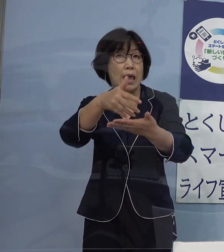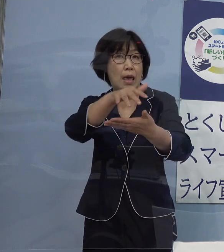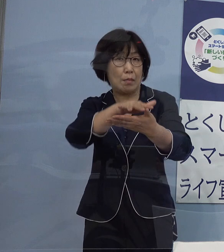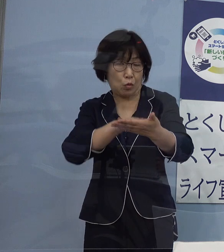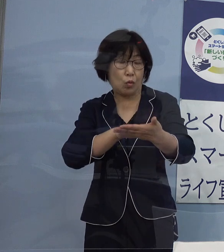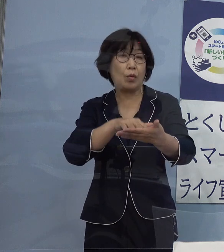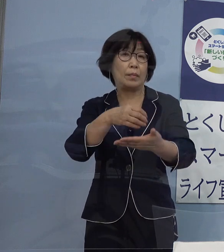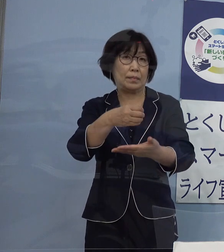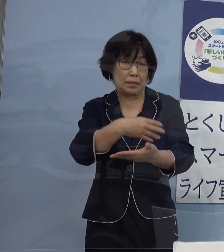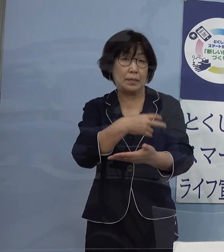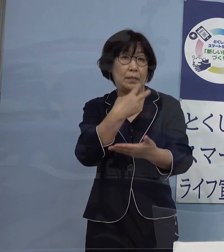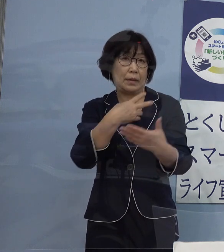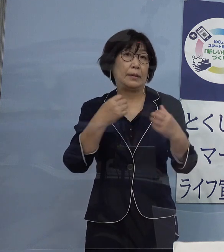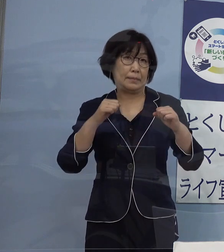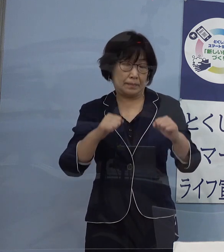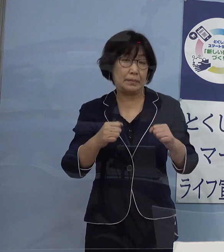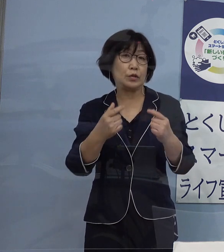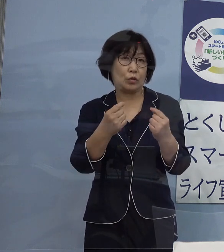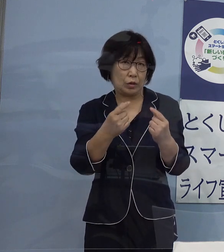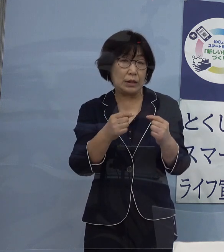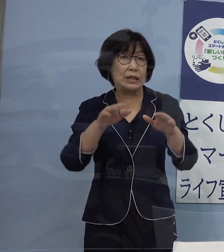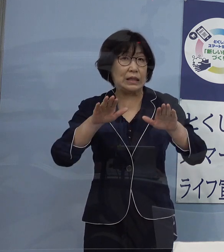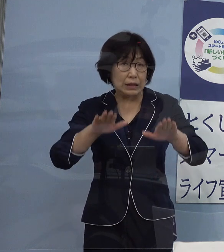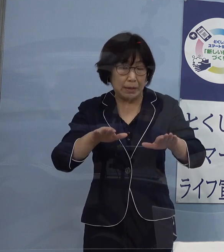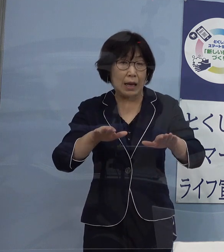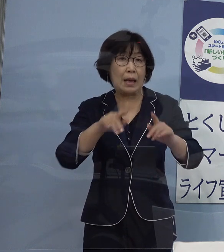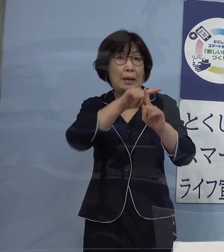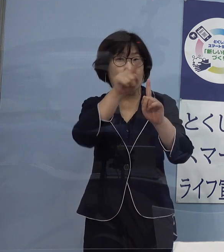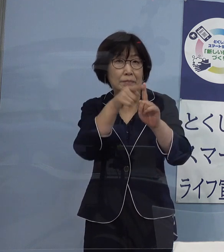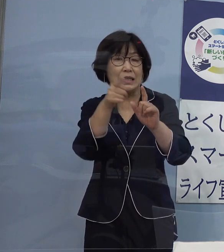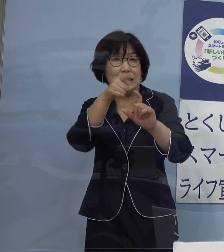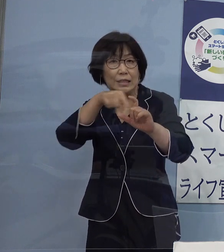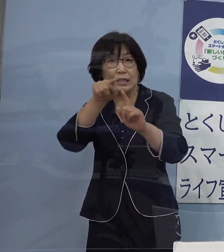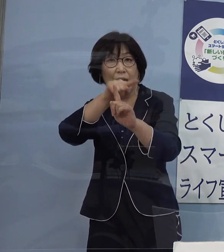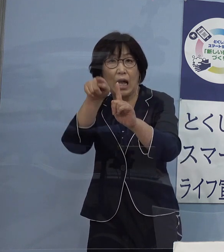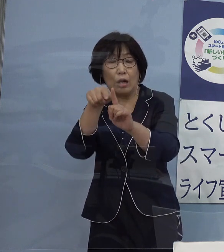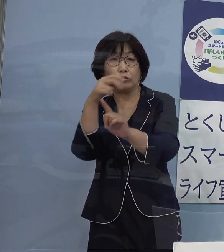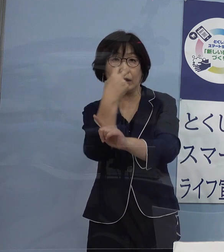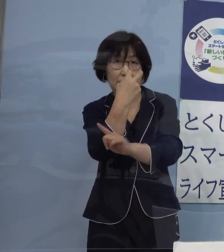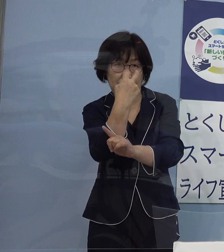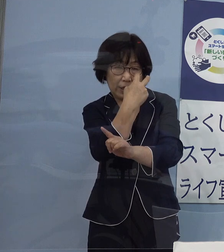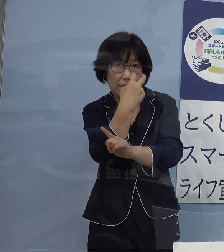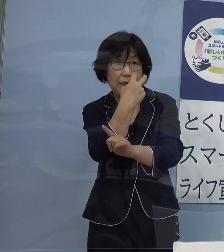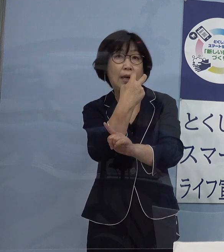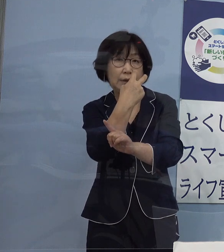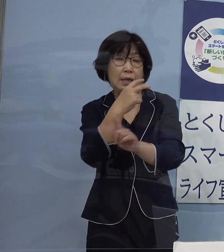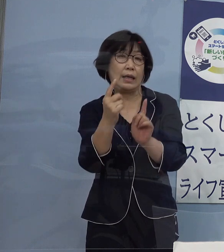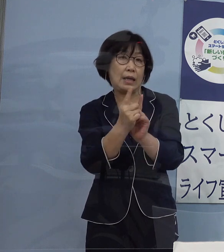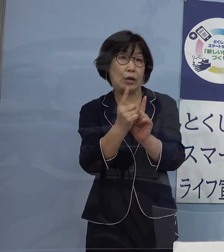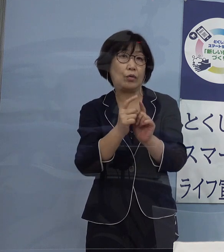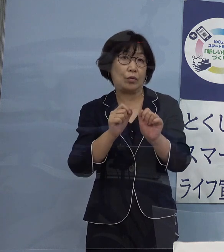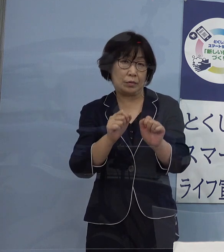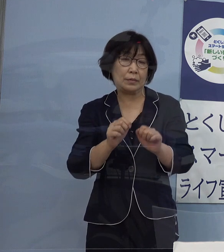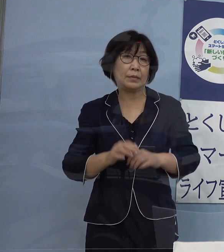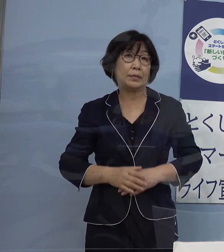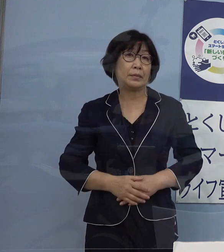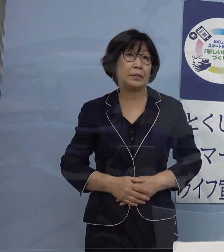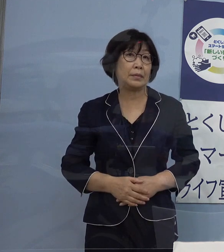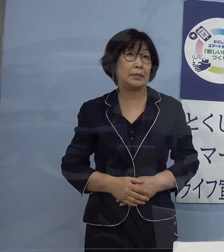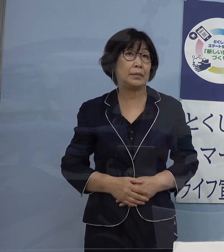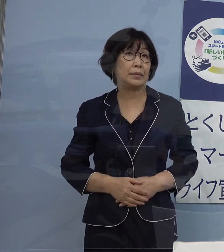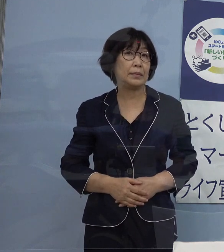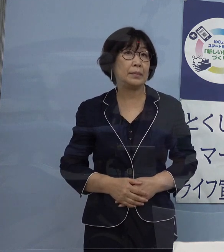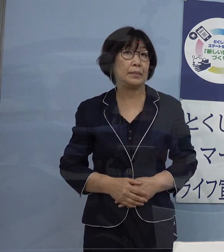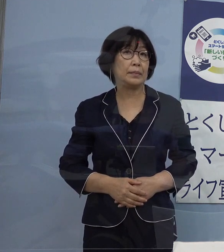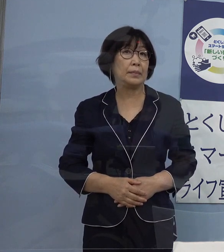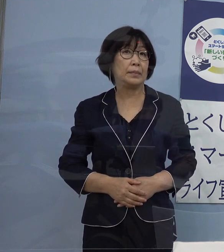調査。おっしゃる通りです、はい。そこのところを今 PCR 検査、これに応じていただこうと対応を進めています。 現段階把握